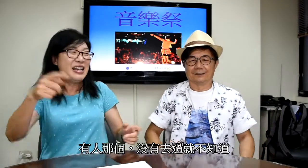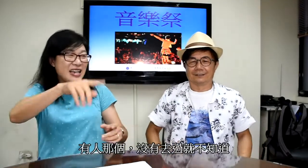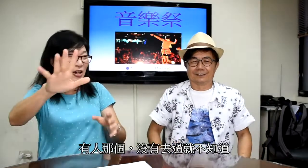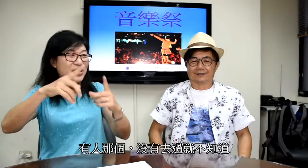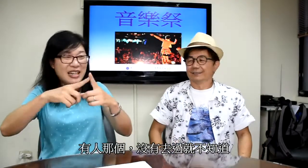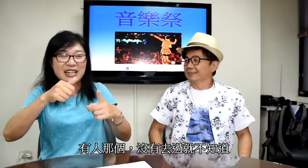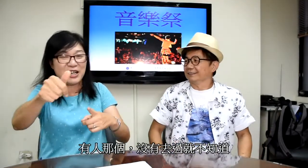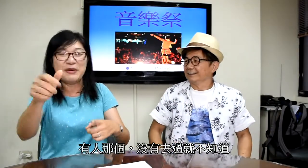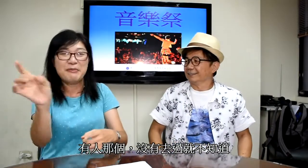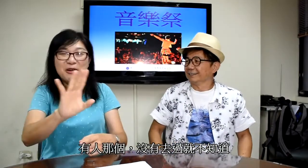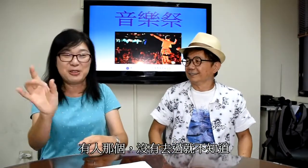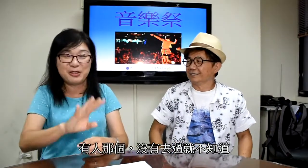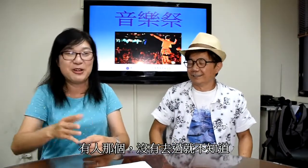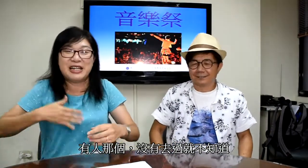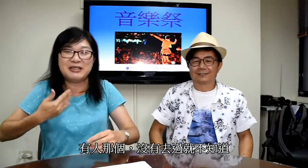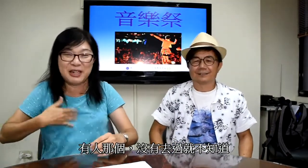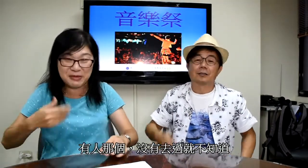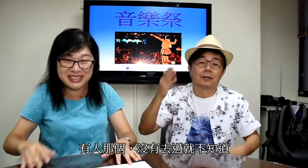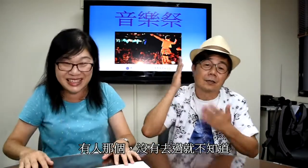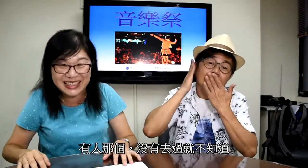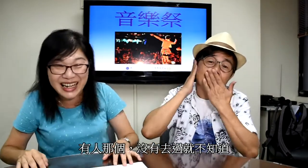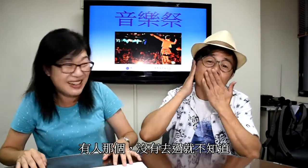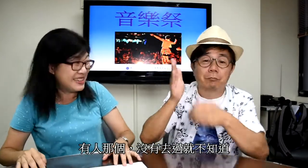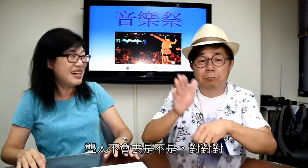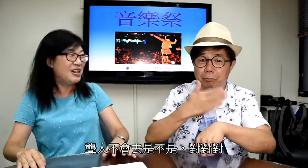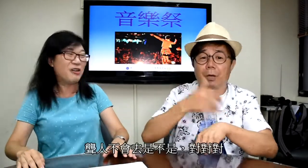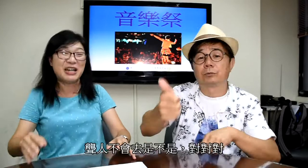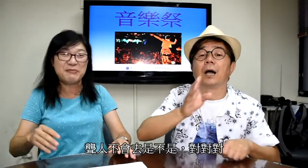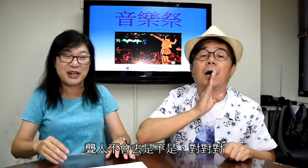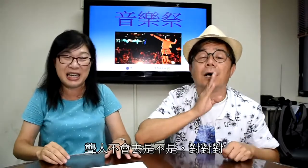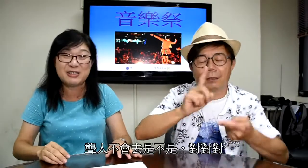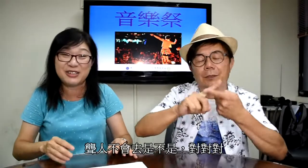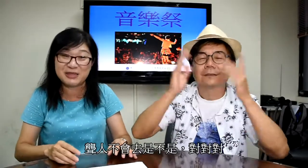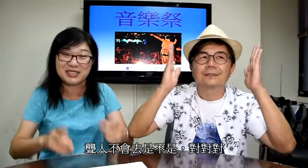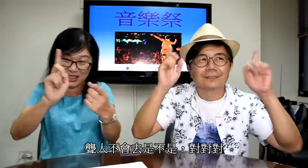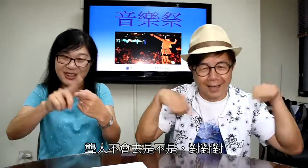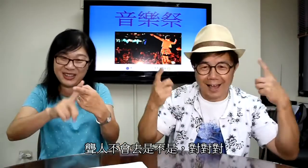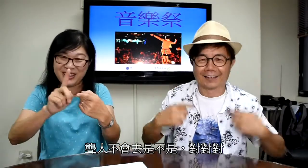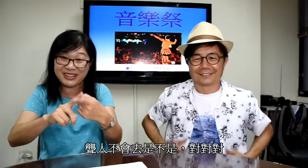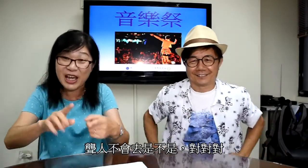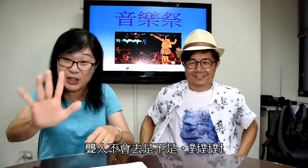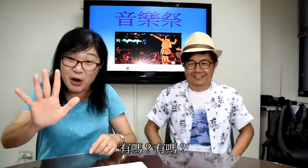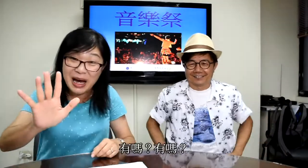好，有人那个没有去过的就不知道，聋人不会去是不是？对对对，有吗有